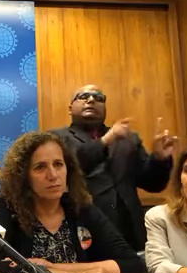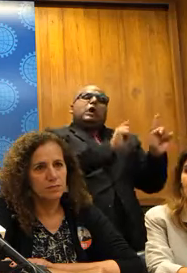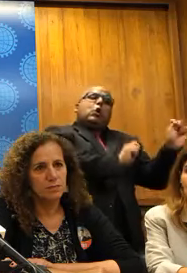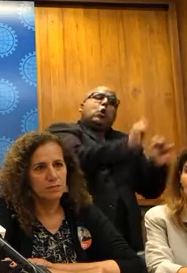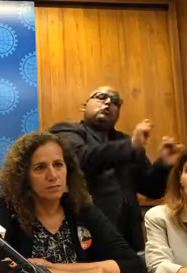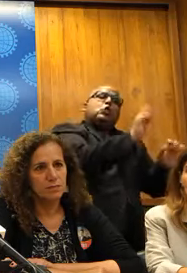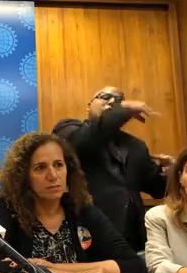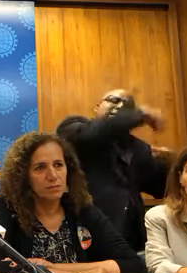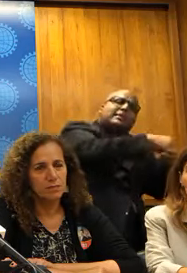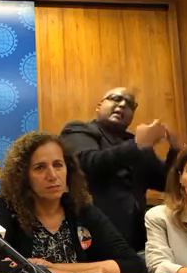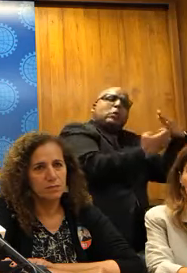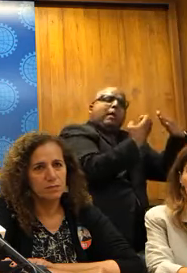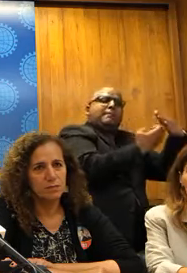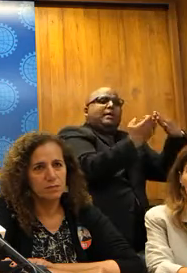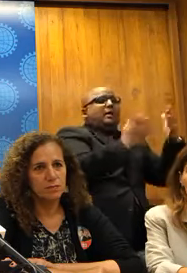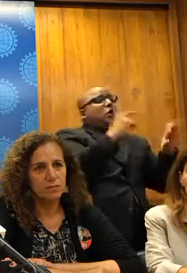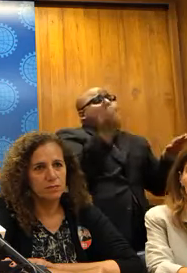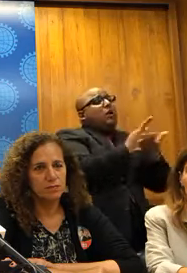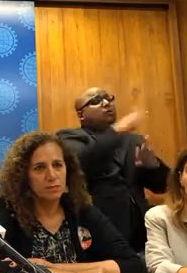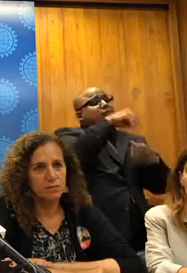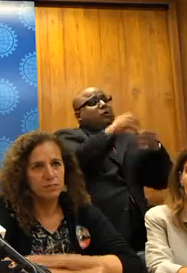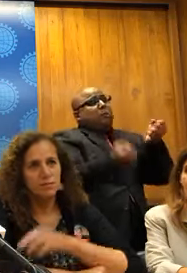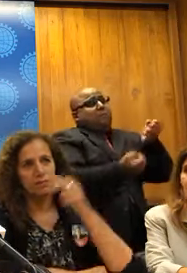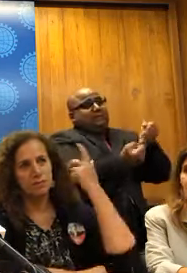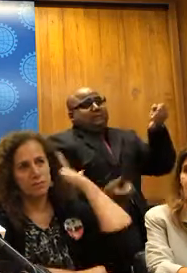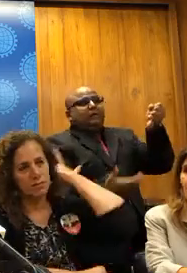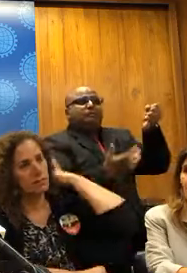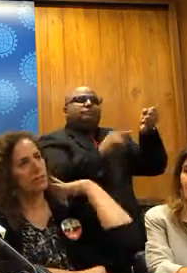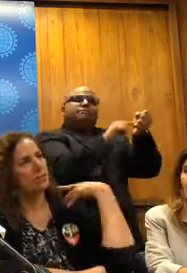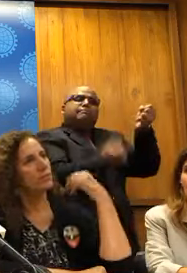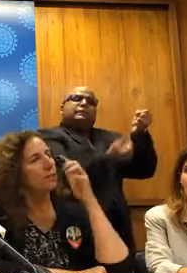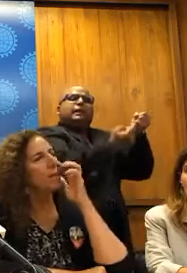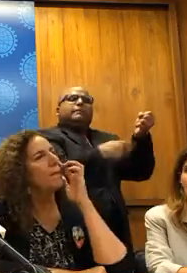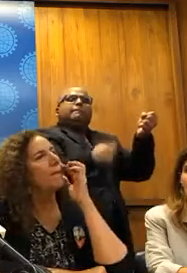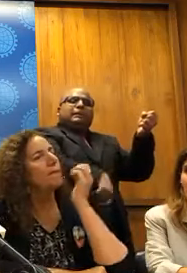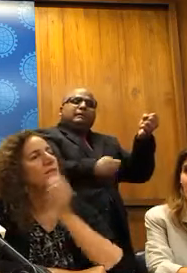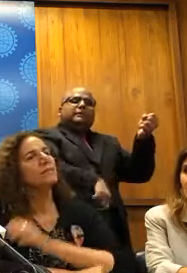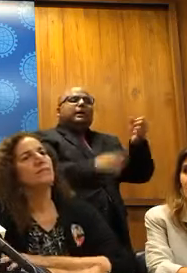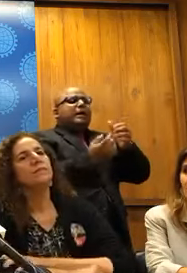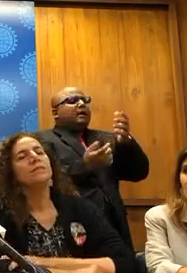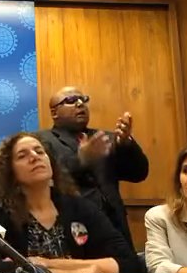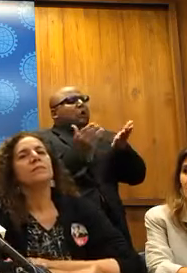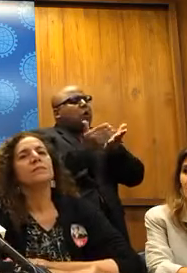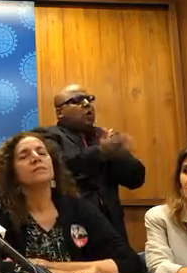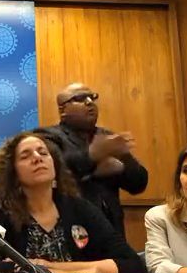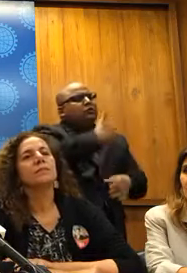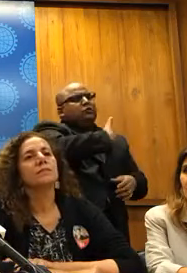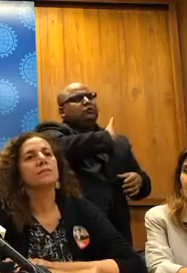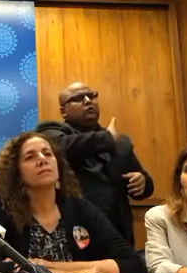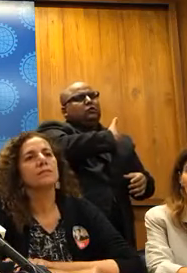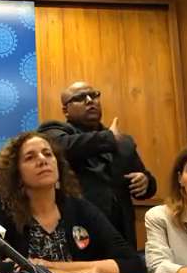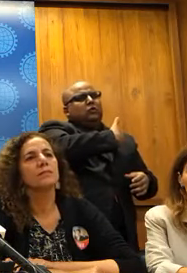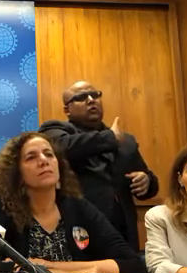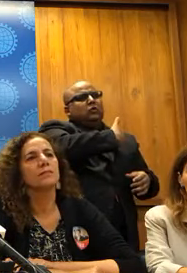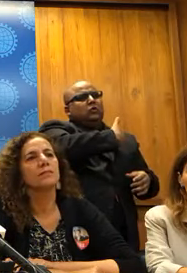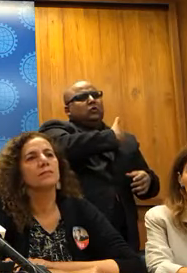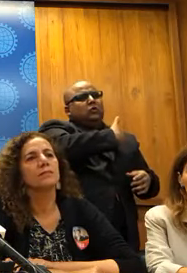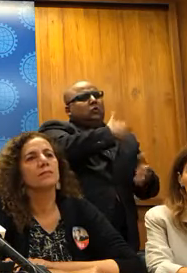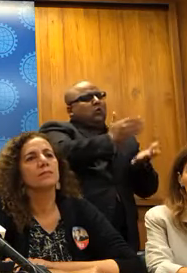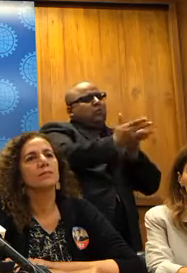serem reforçados, como aconteceu nos ministérios. Por isso que criou uma governança adequada